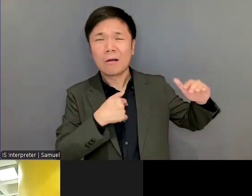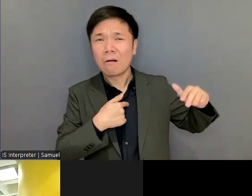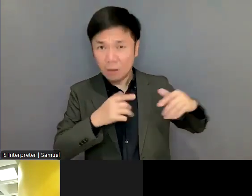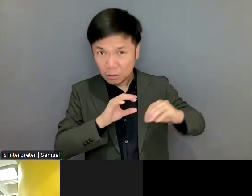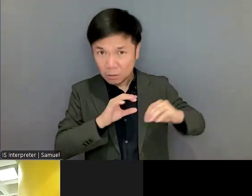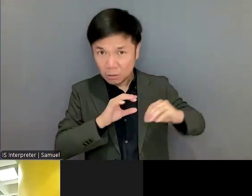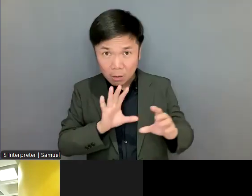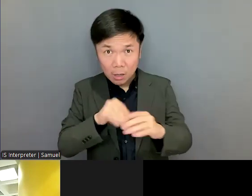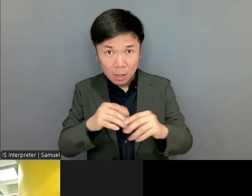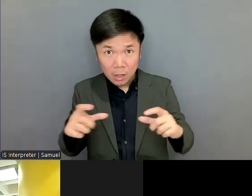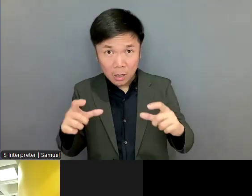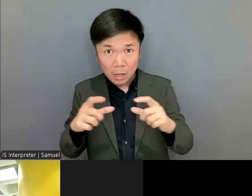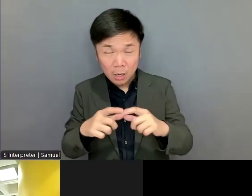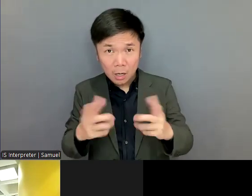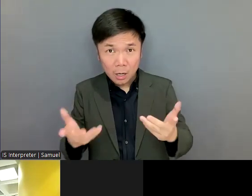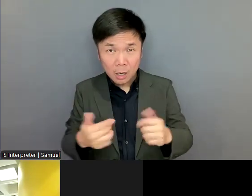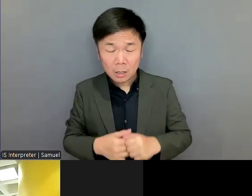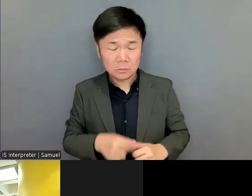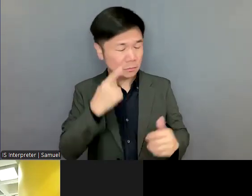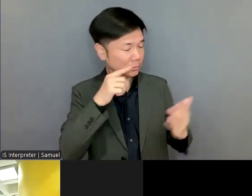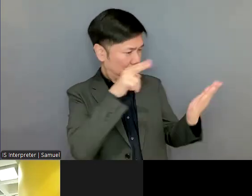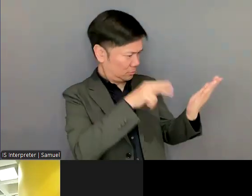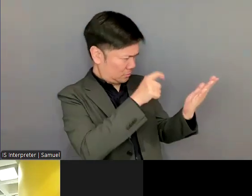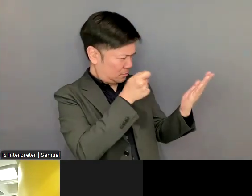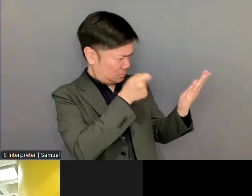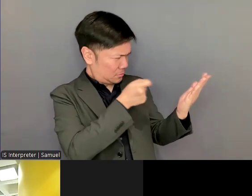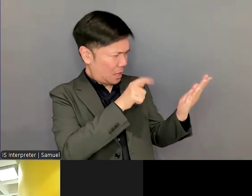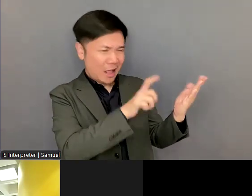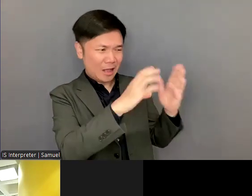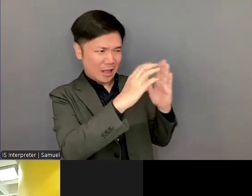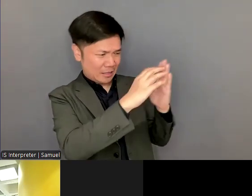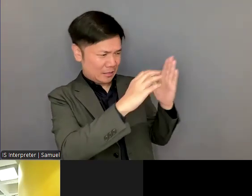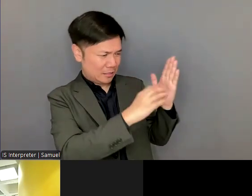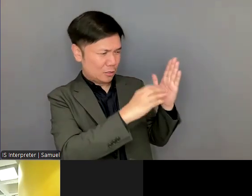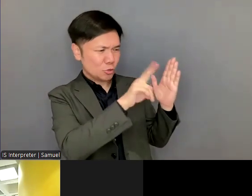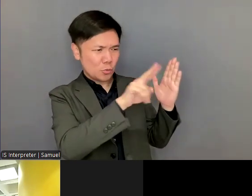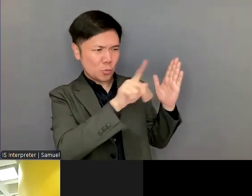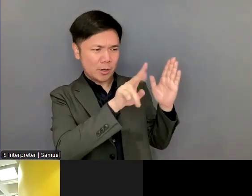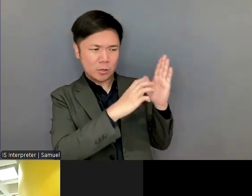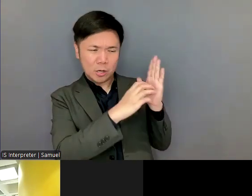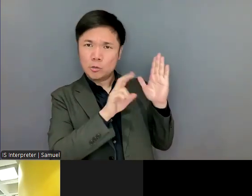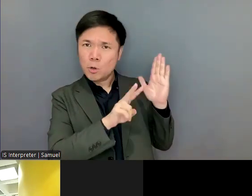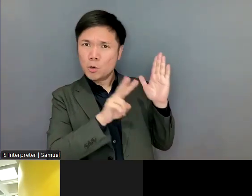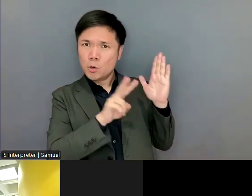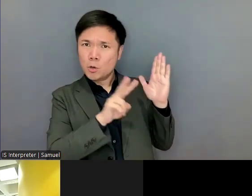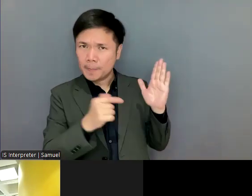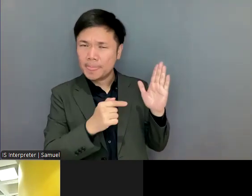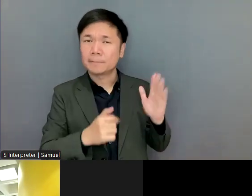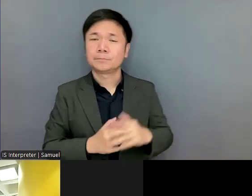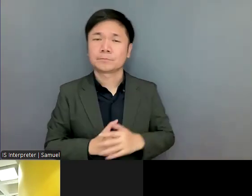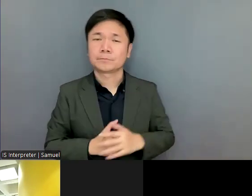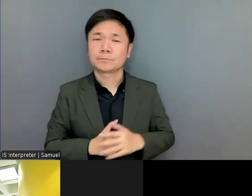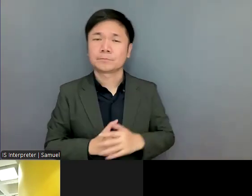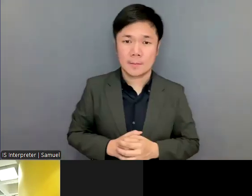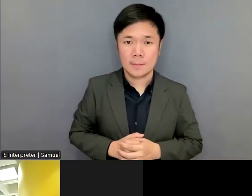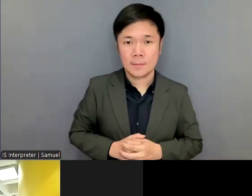can go back to the Declaración de los article Pueblos Indígenas, en el 21 que and desde origen, cuando 22 nacen, of nos ven como personas indigenous sujetas de people. protección. Es